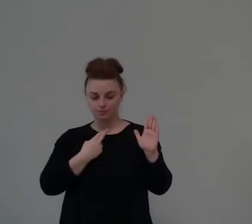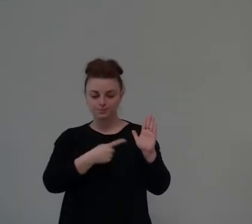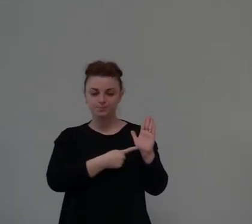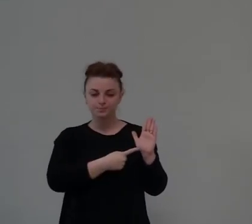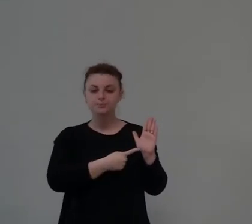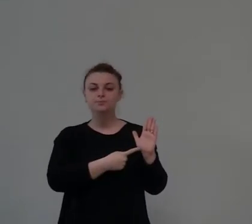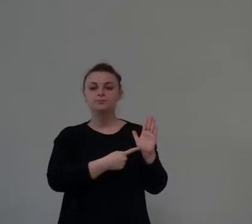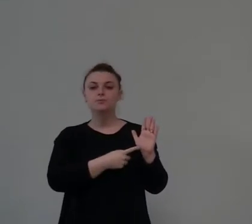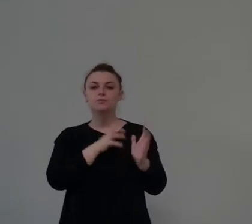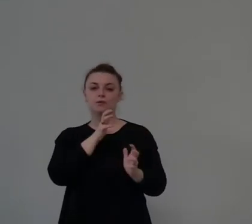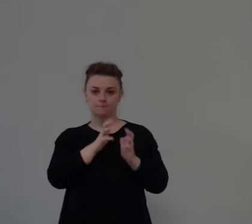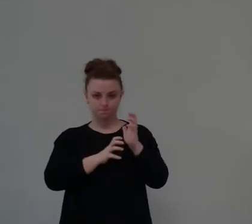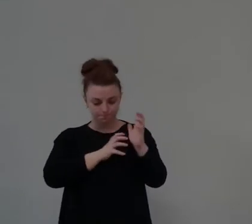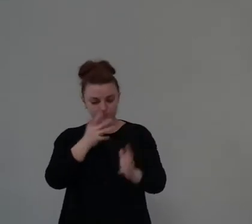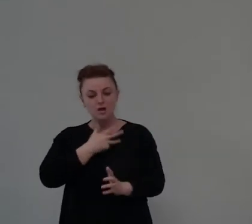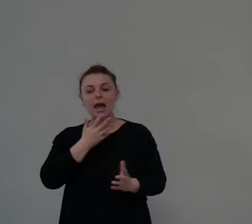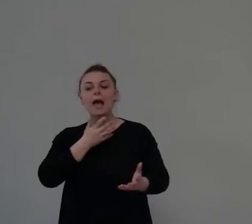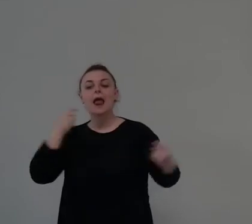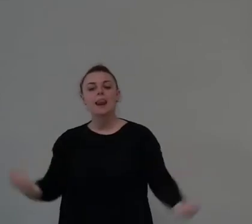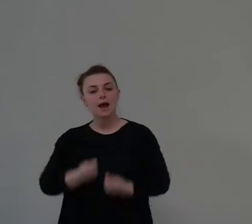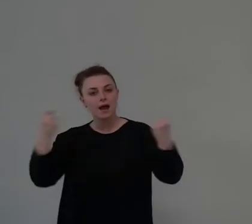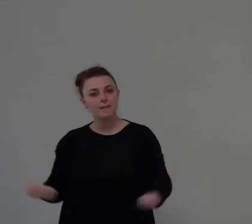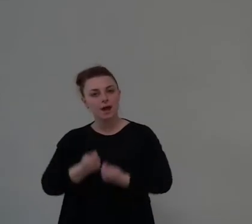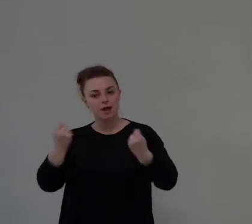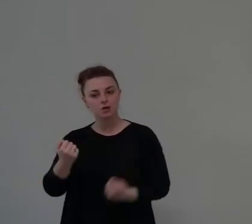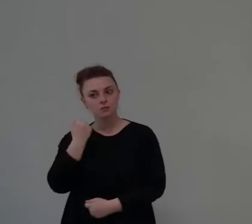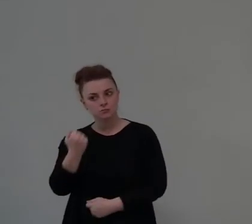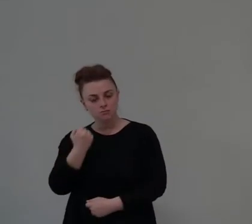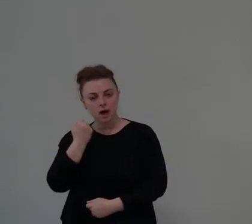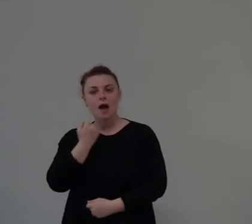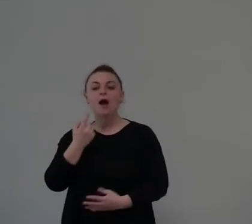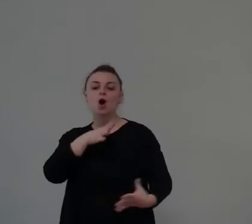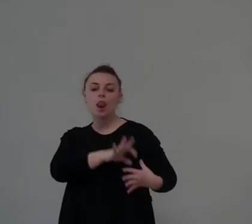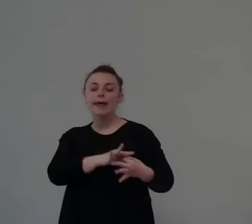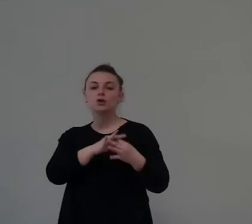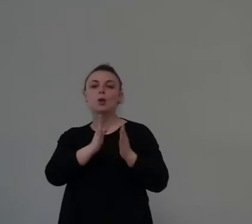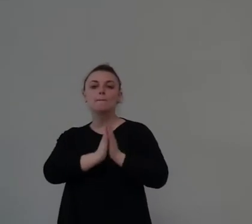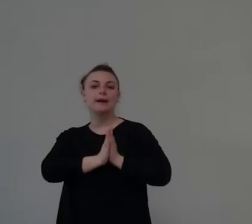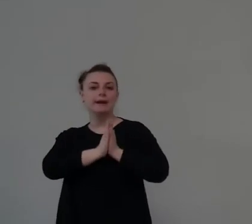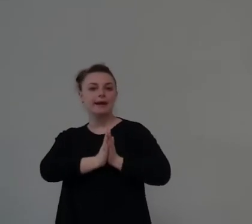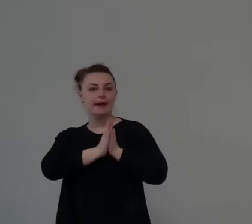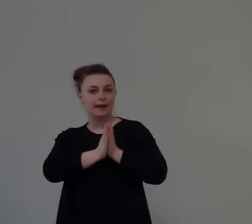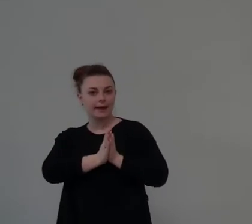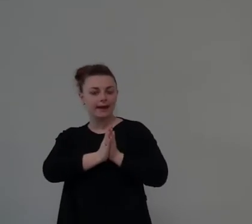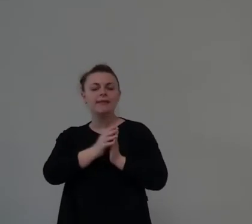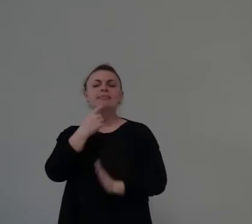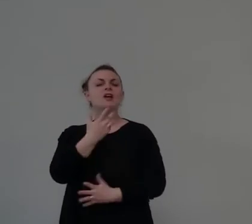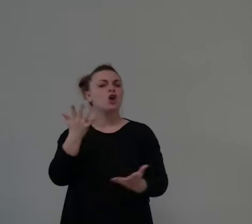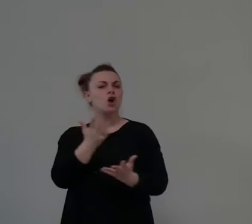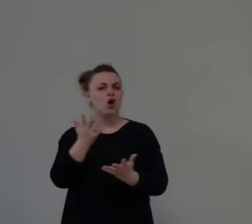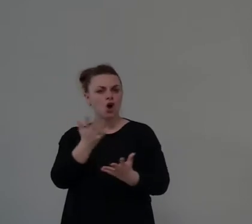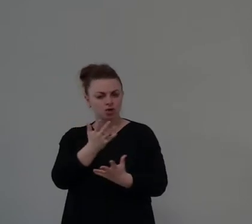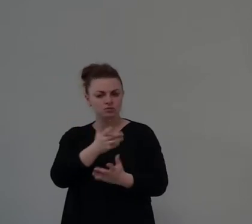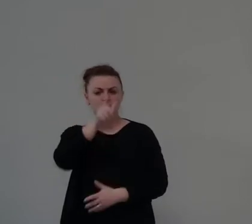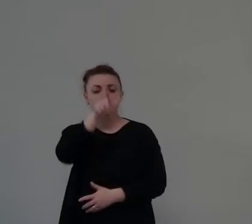un allenamento molto rigido per quanto riguarda la preghiera, e spesso dicono che come credente dovresti essere in grado di rispondere